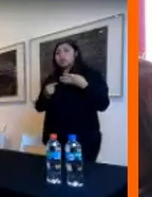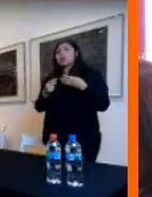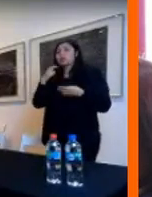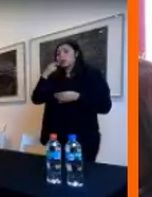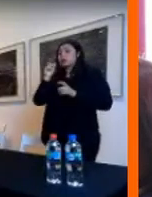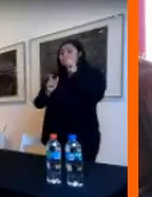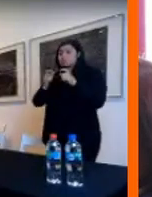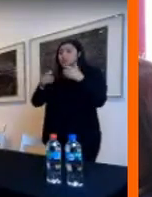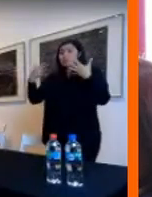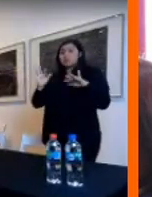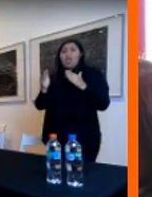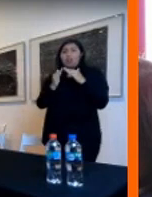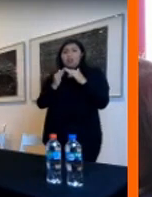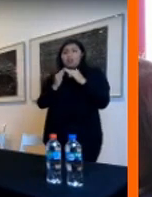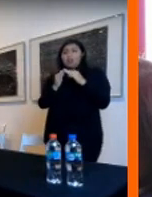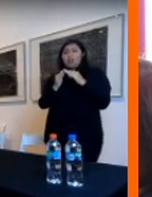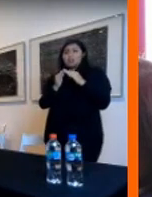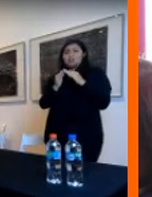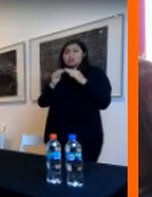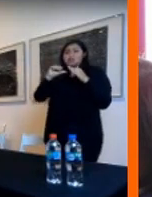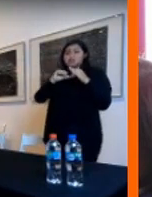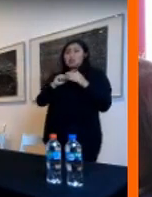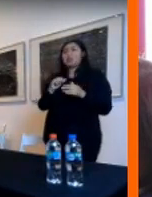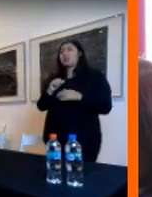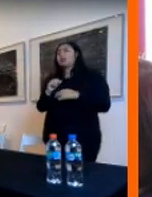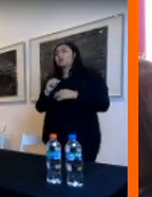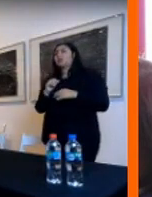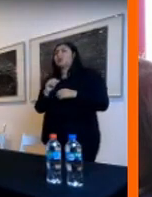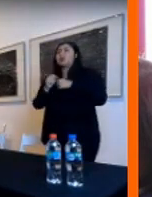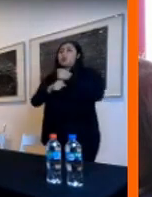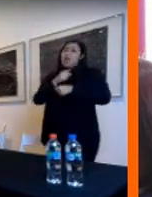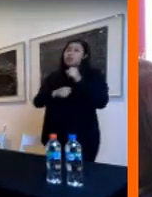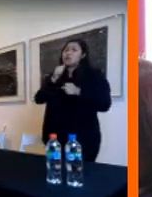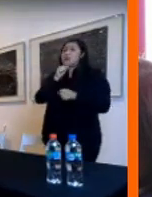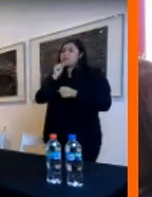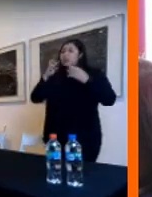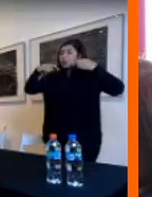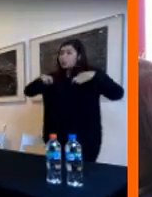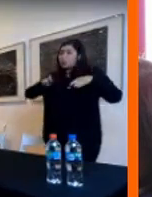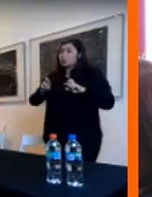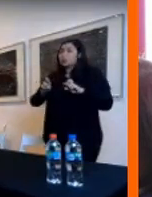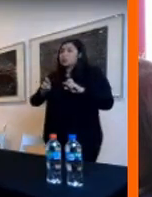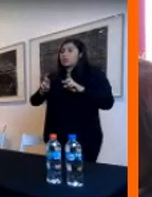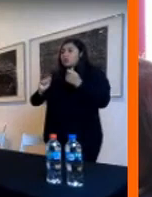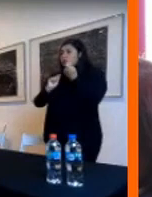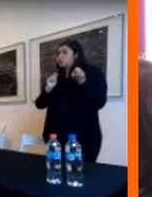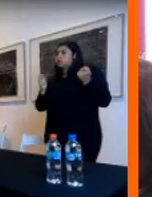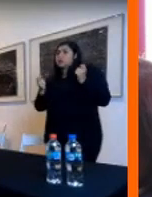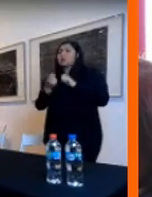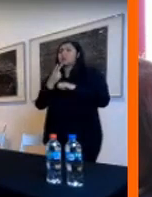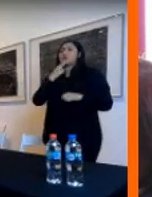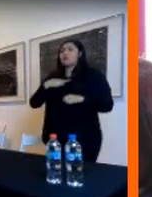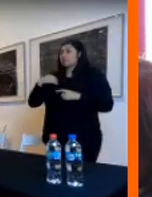sus casas, ¿no es cierto?, encerradas en sus casas por la edad y por la falta de oportunidades, vieron una revitalización de sus vidas al encontrar